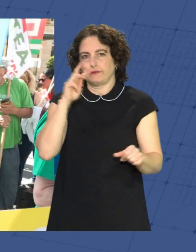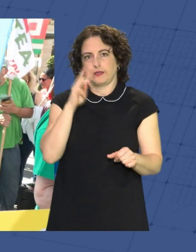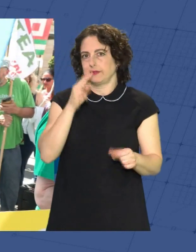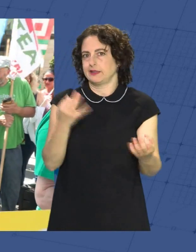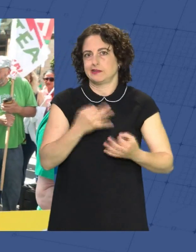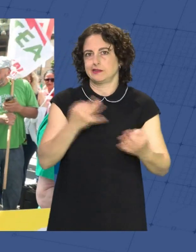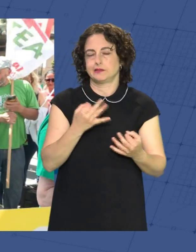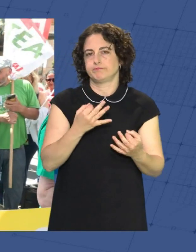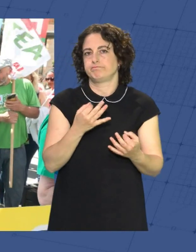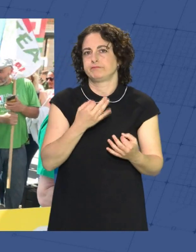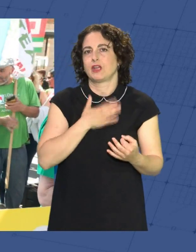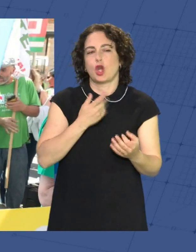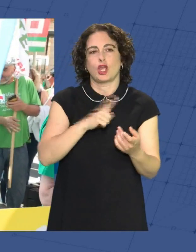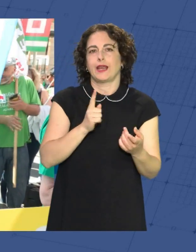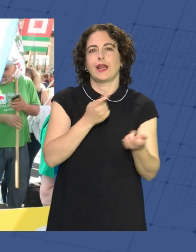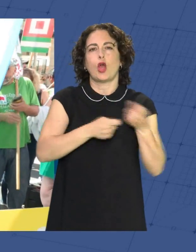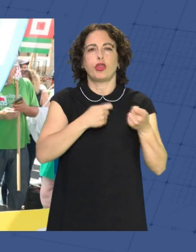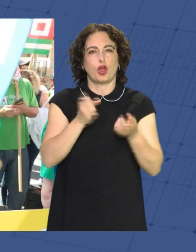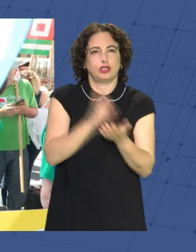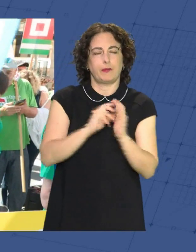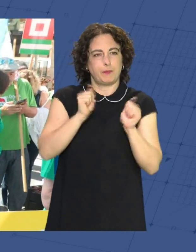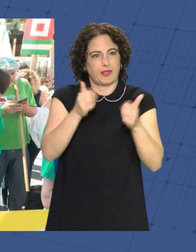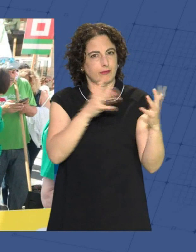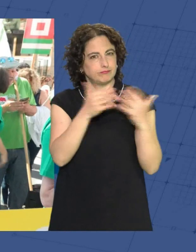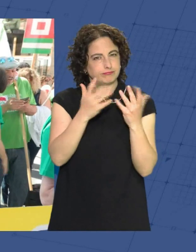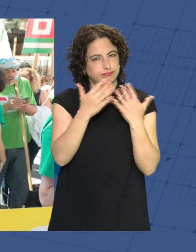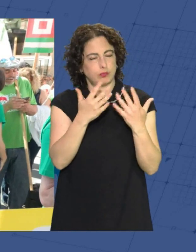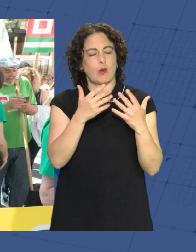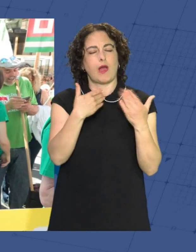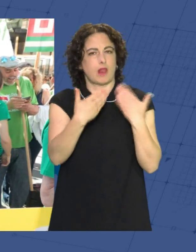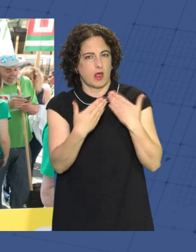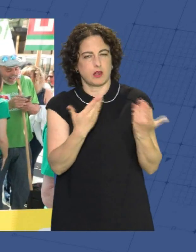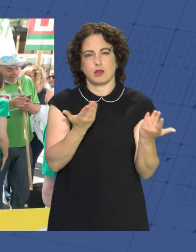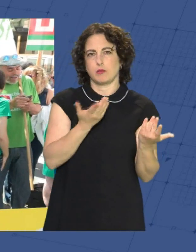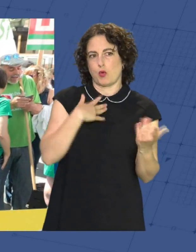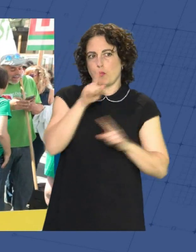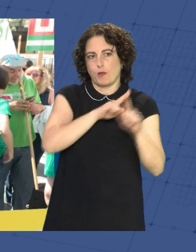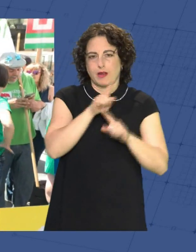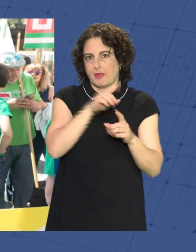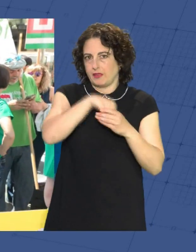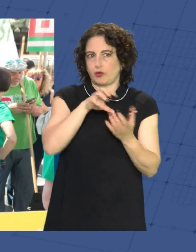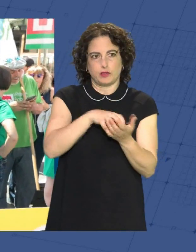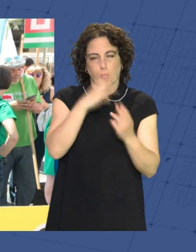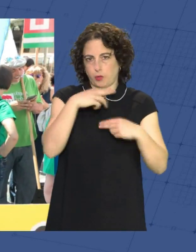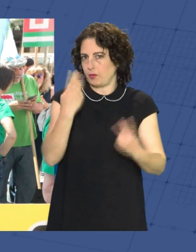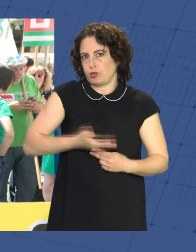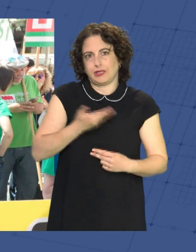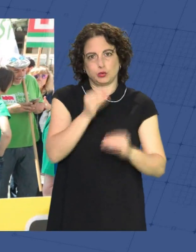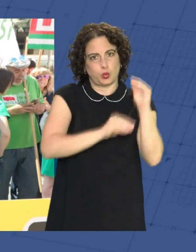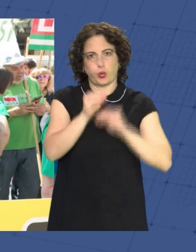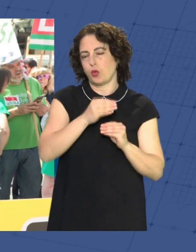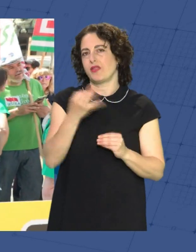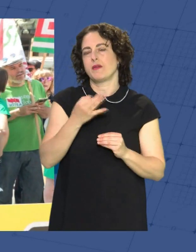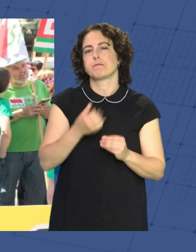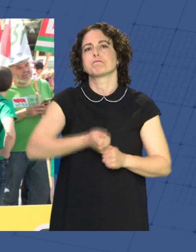retomar las negociaciones para solucionar este problema que es vital para los centros públicos, el que haya más